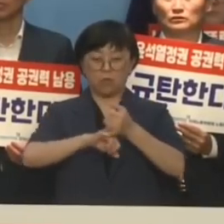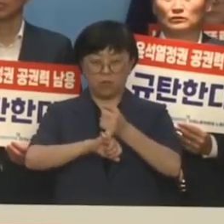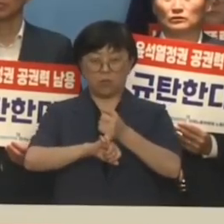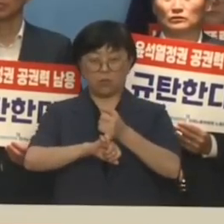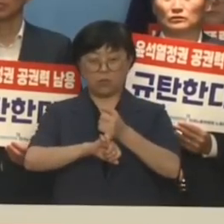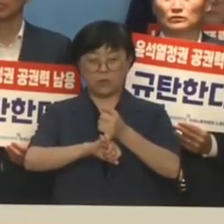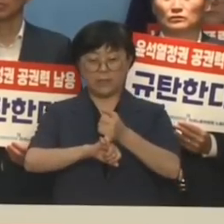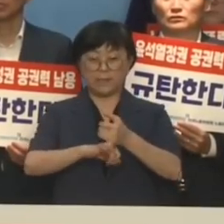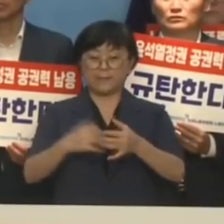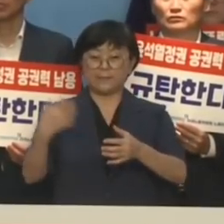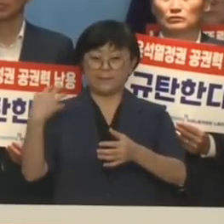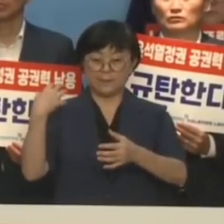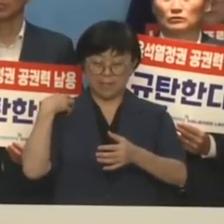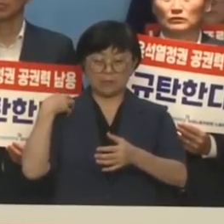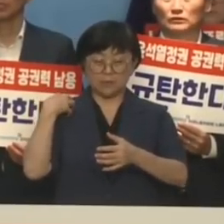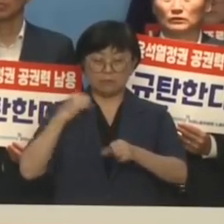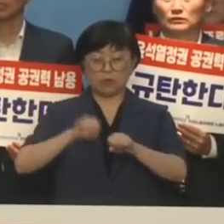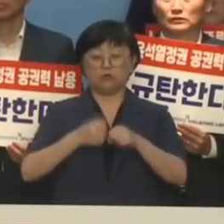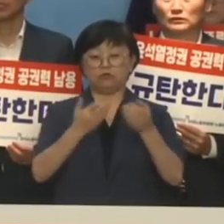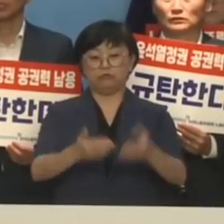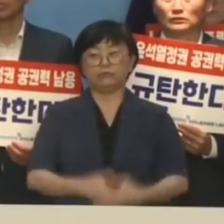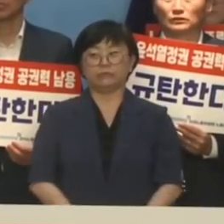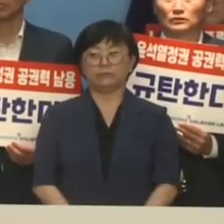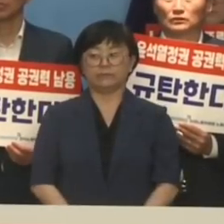반드시 책임을 묻겠다.